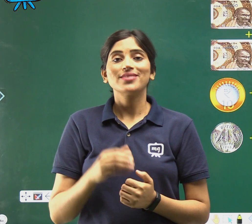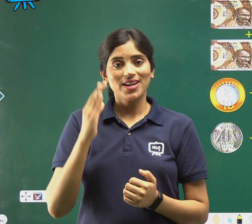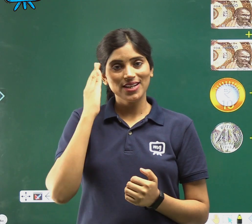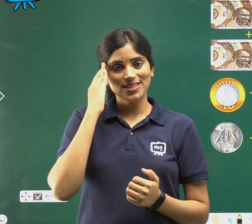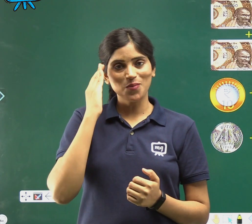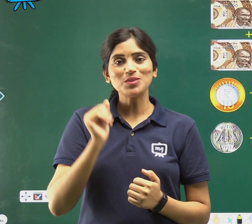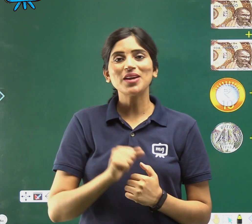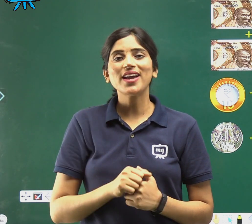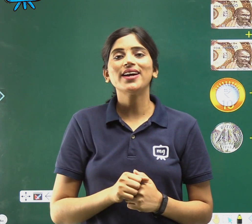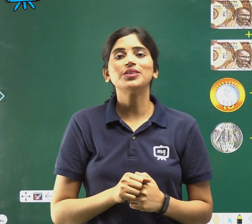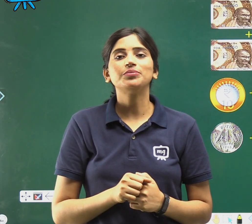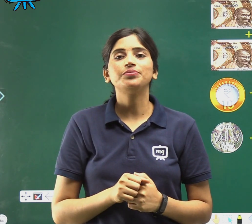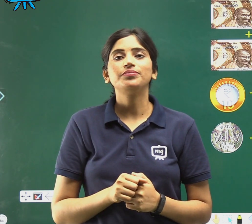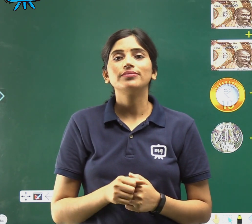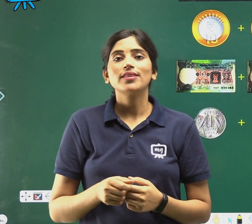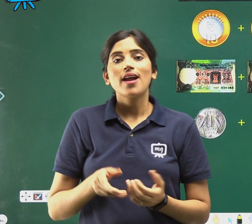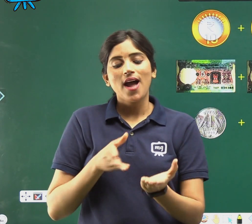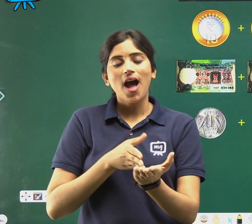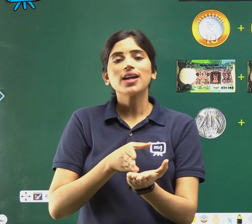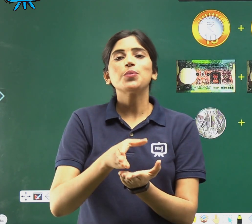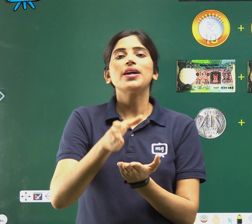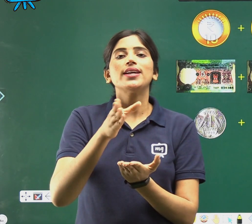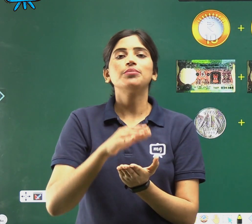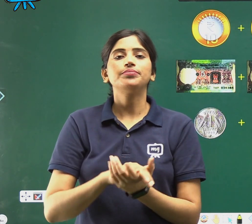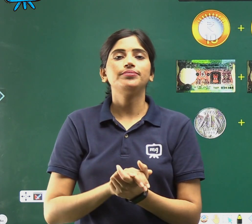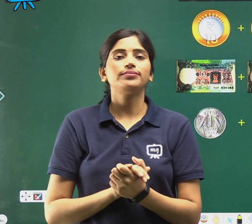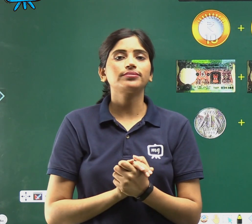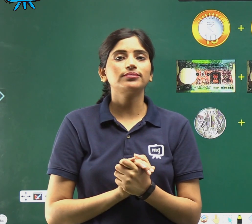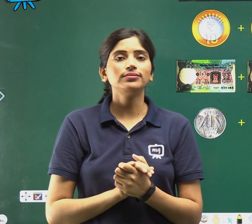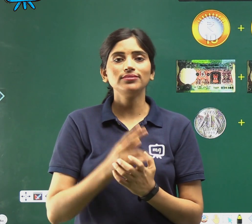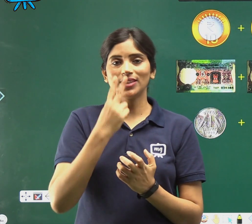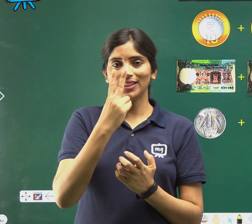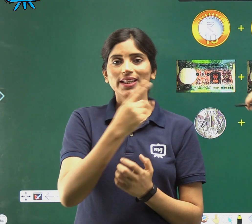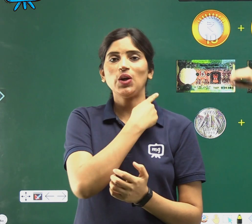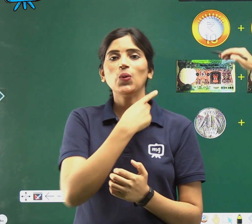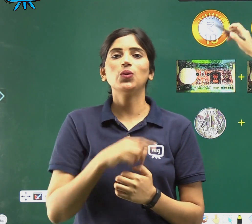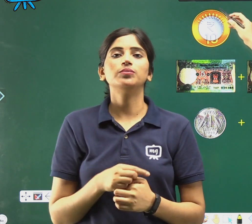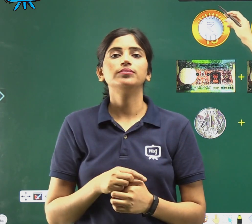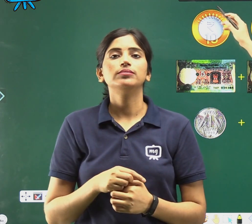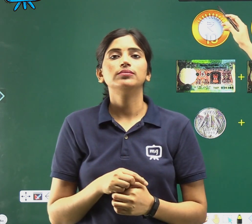समझ में आया? आगे बढ़ें। देखो,